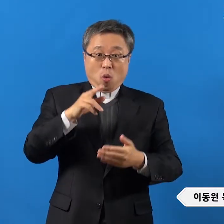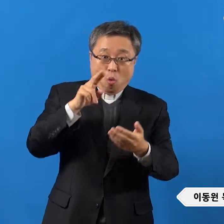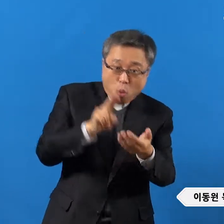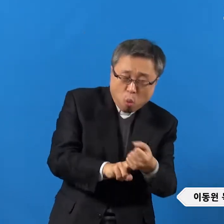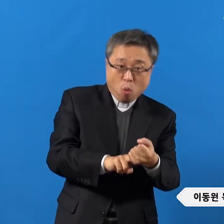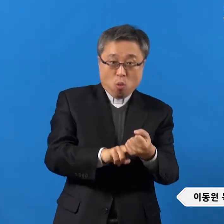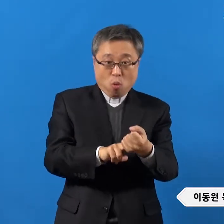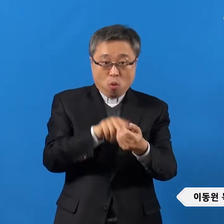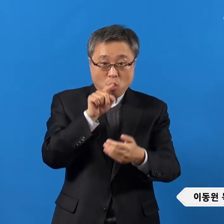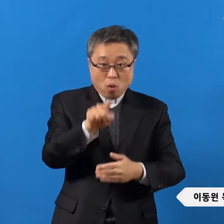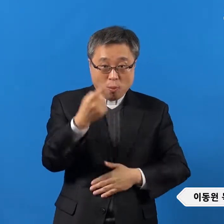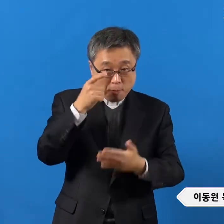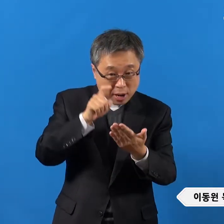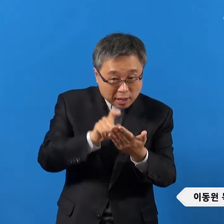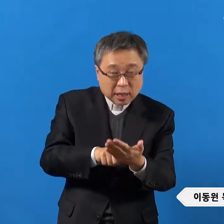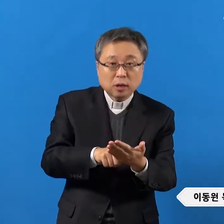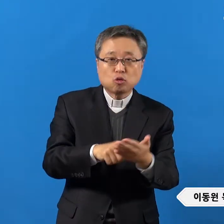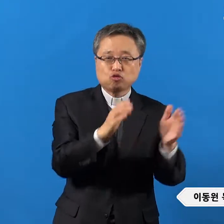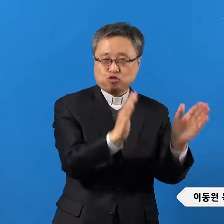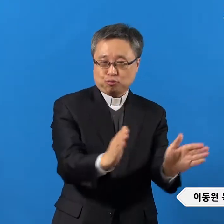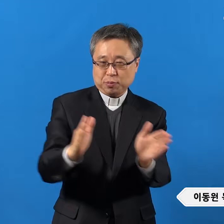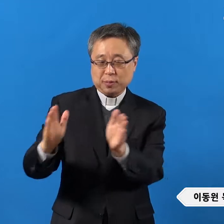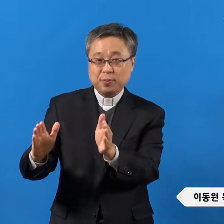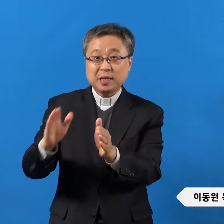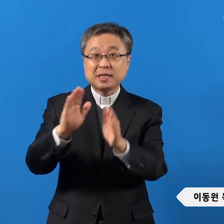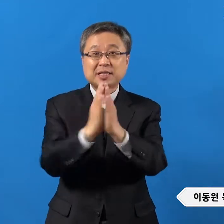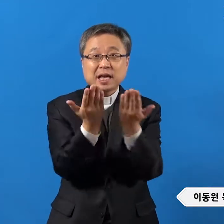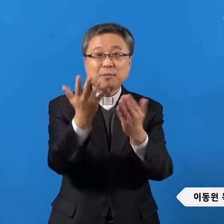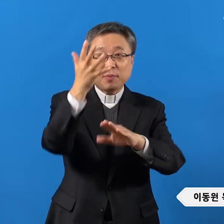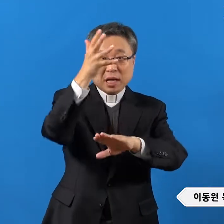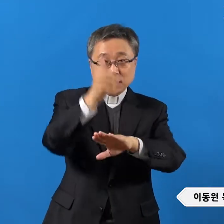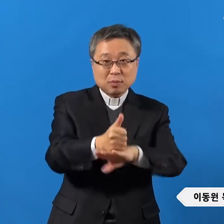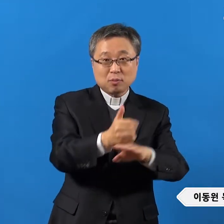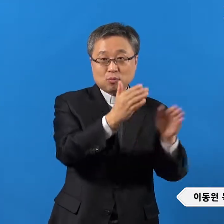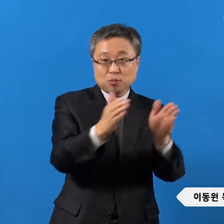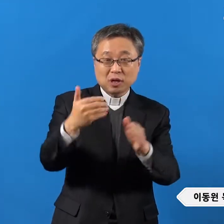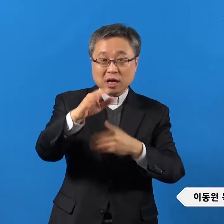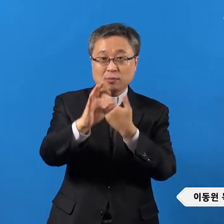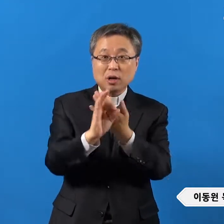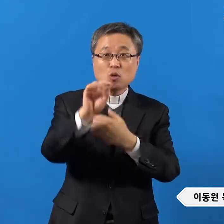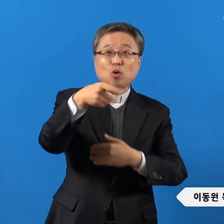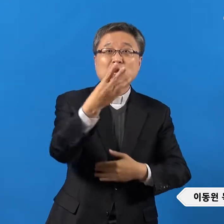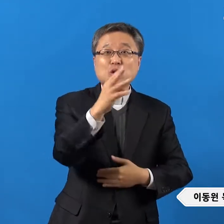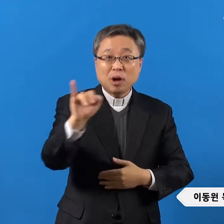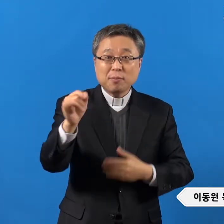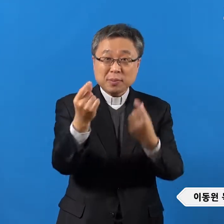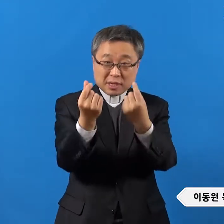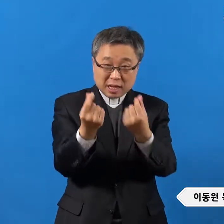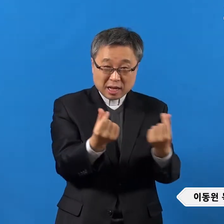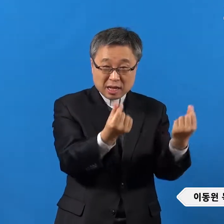배치한 것입니다. 이 책의 마지막 장에 가면 이 원리와 비슷한 수많은 사람들이